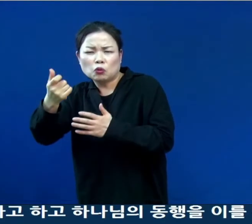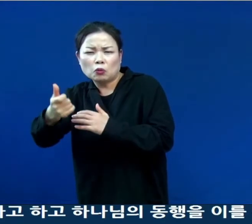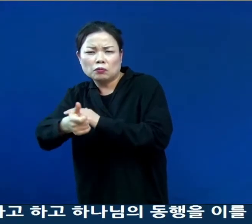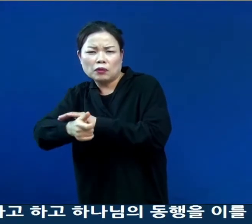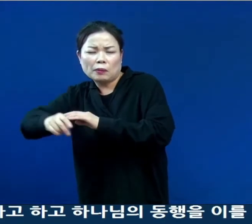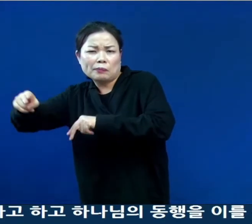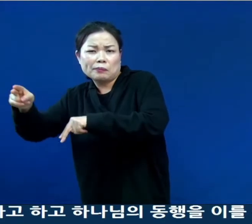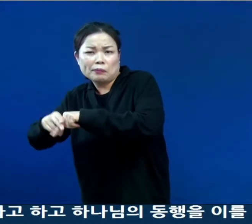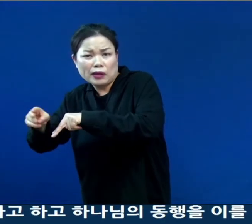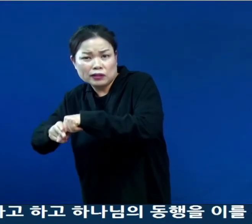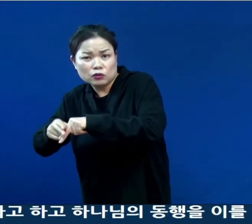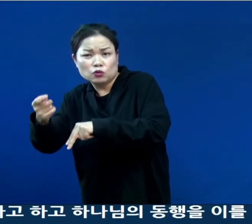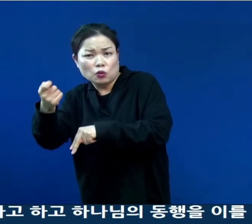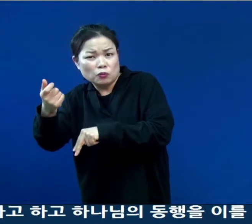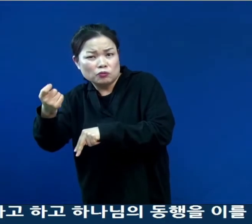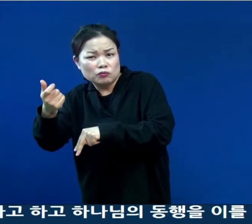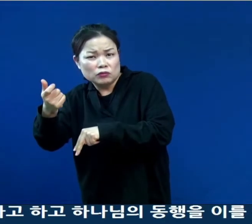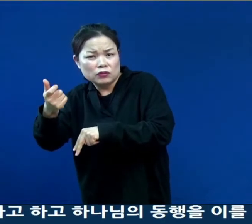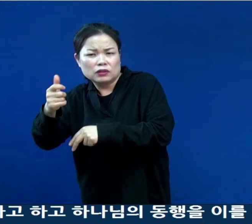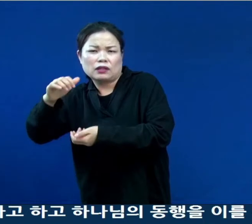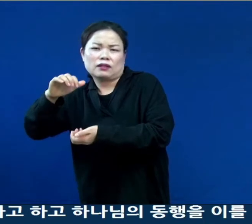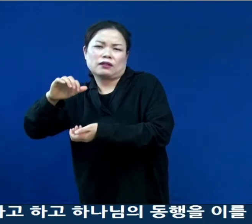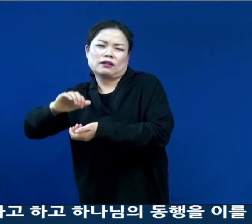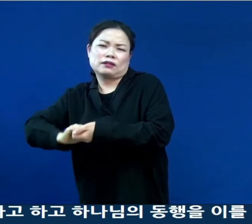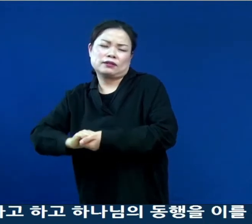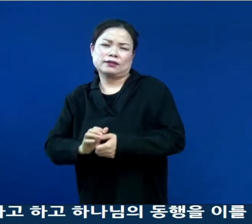덜 맞는 것이 한계입니다.